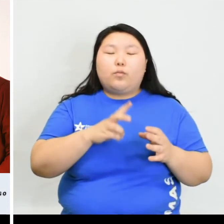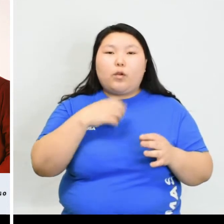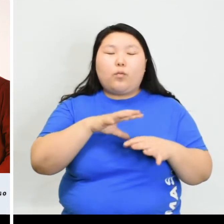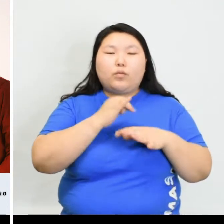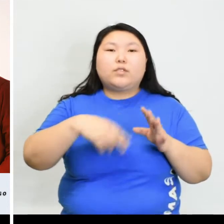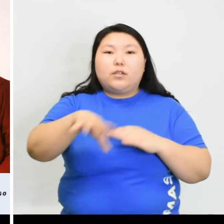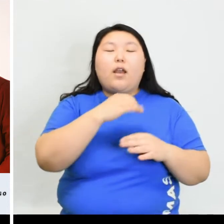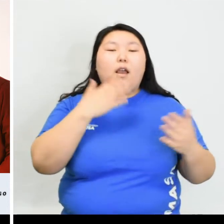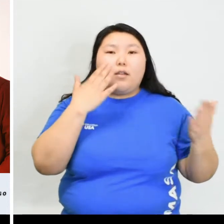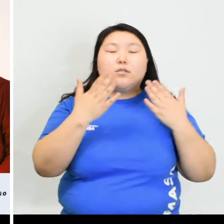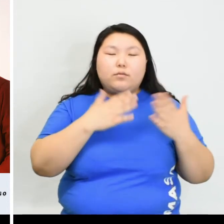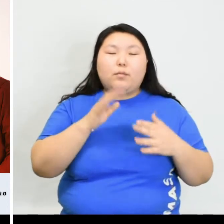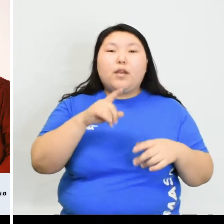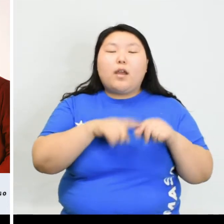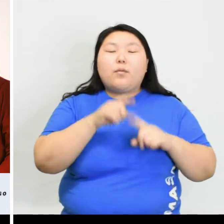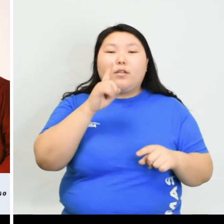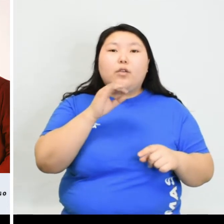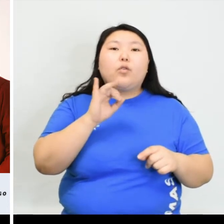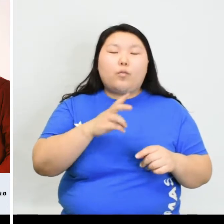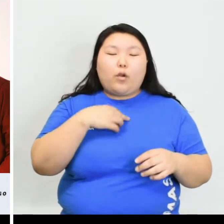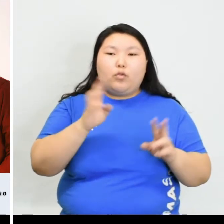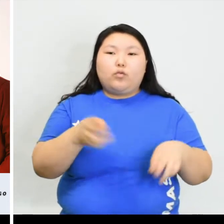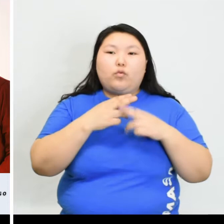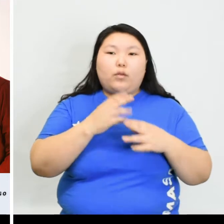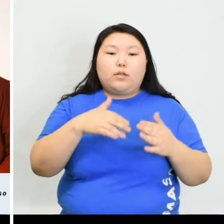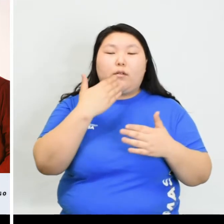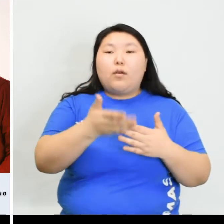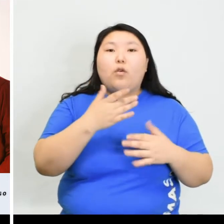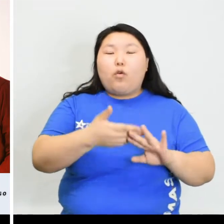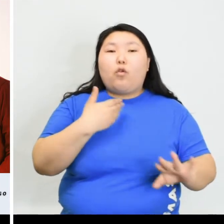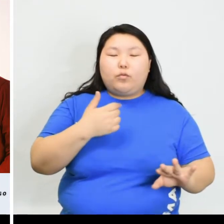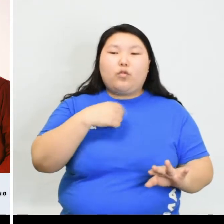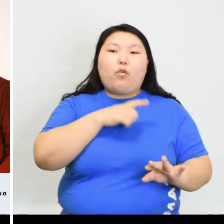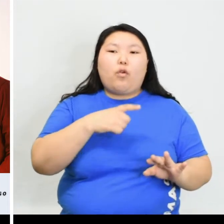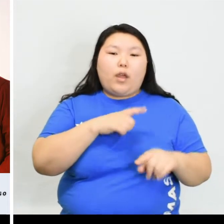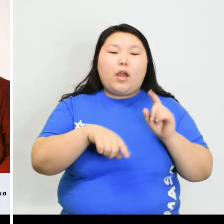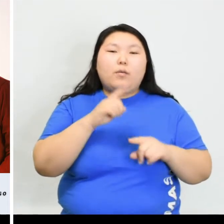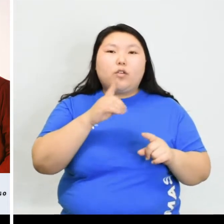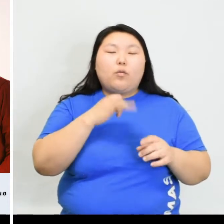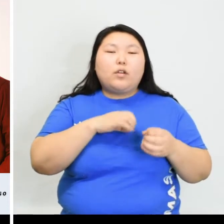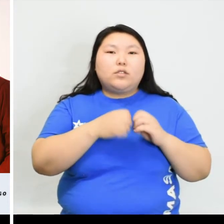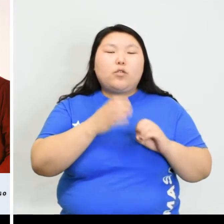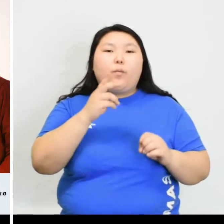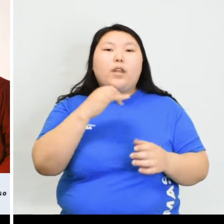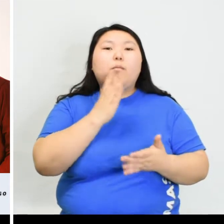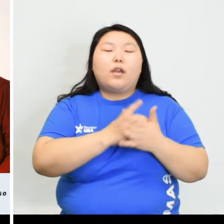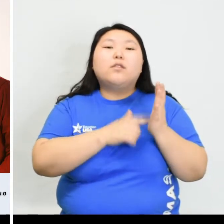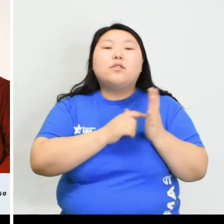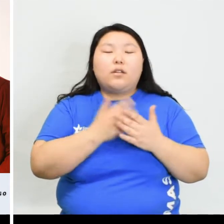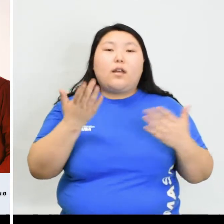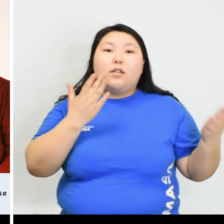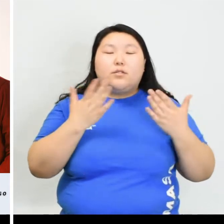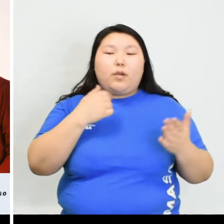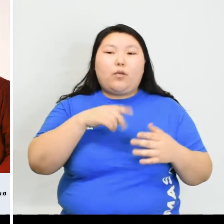харьцуул тэгэхээр ямар нэг юм дээр дүгнэлт тавихаас өмнө өөрөө ямар нэг хийсэн юм та байх хэрэгтэй гэдгийг талаас нь л манай энэ